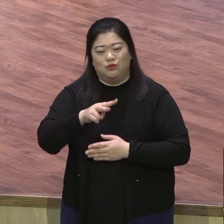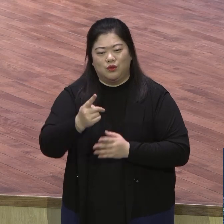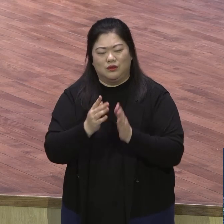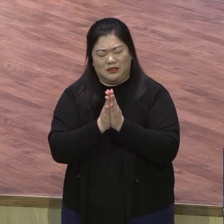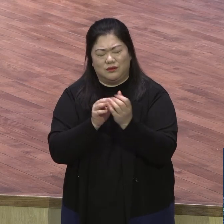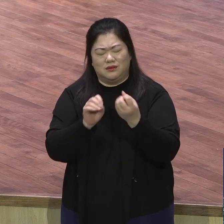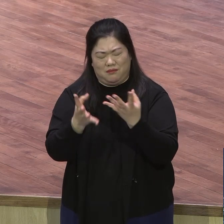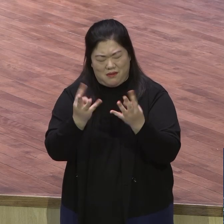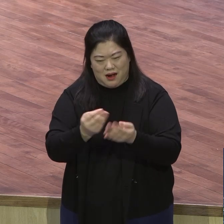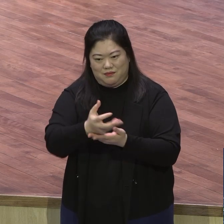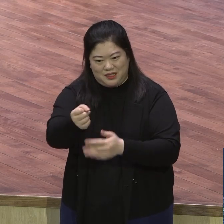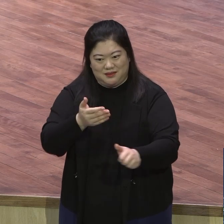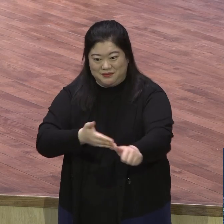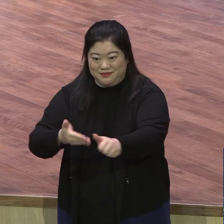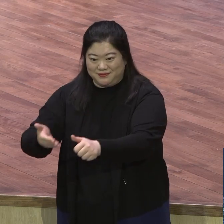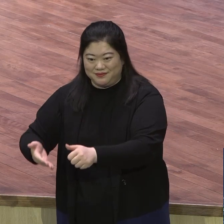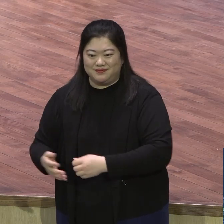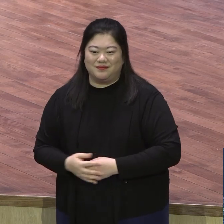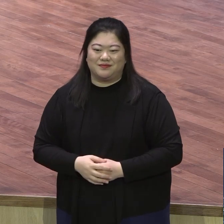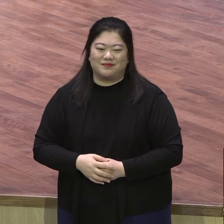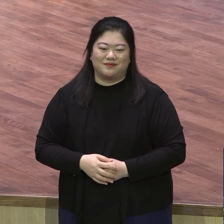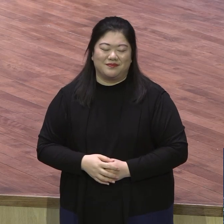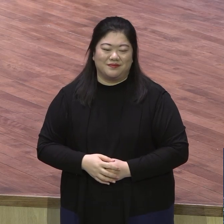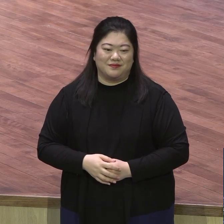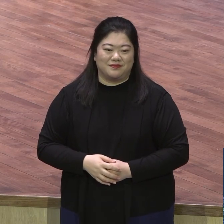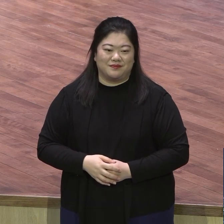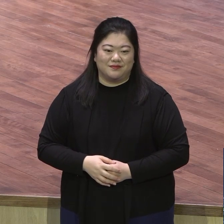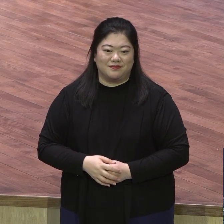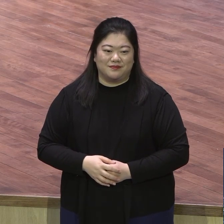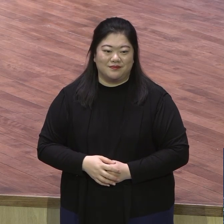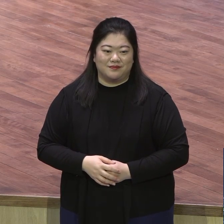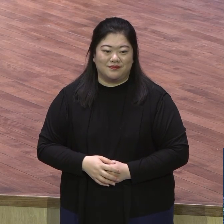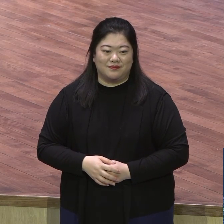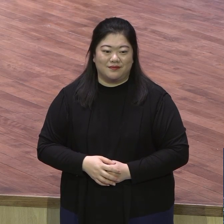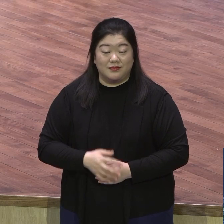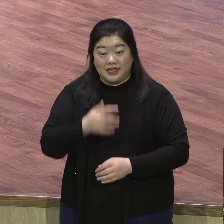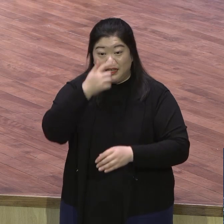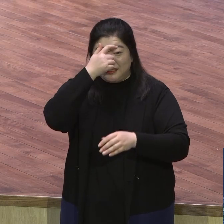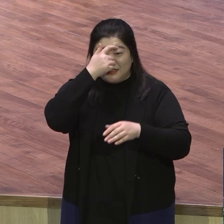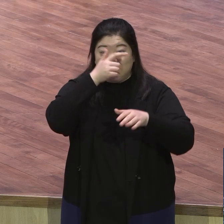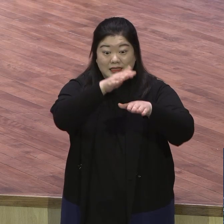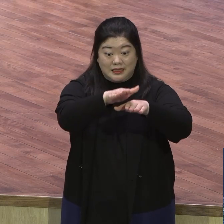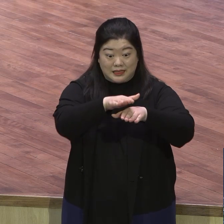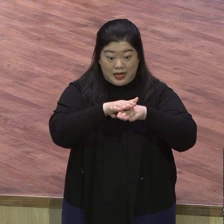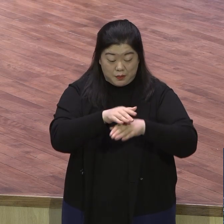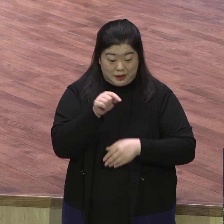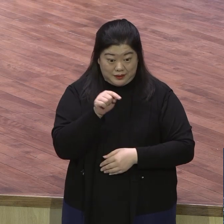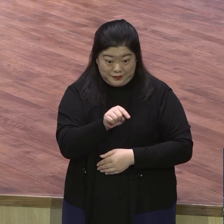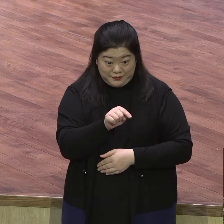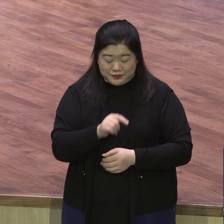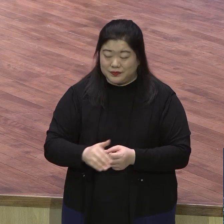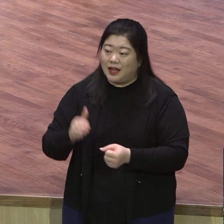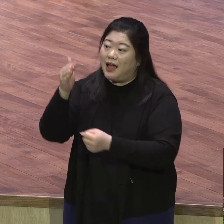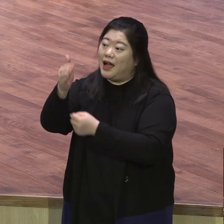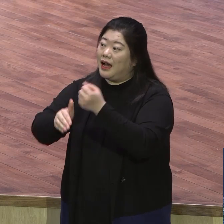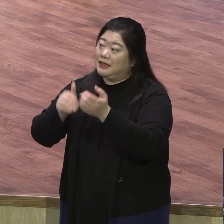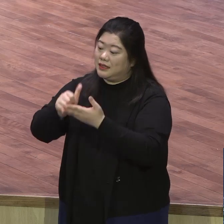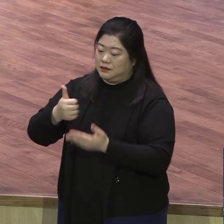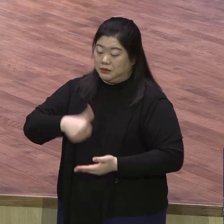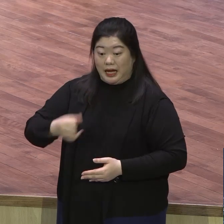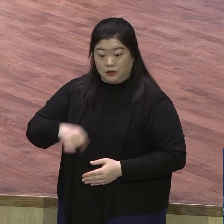그래서 여러분이 예배는요. 하나님의 자녀된 인생의